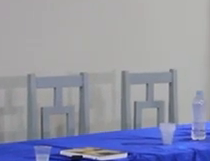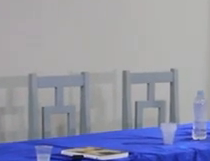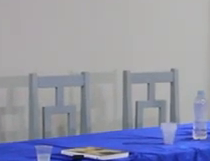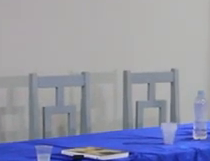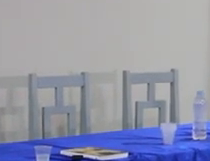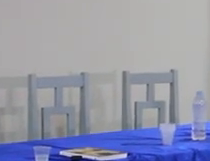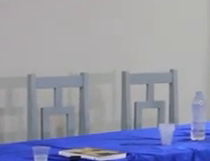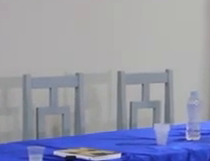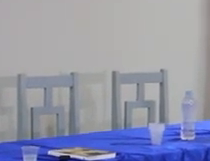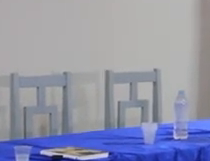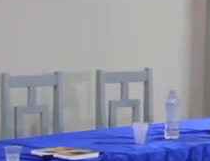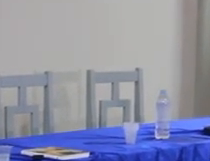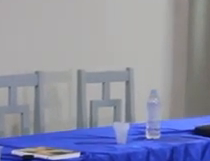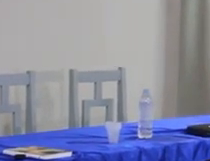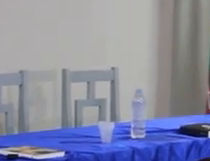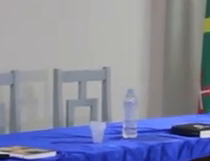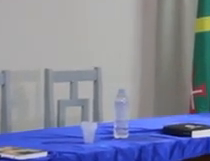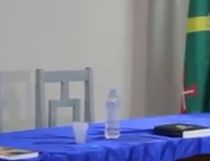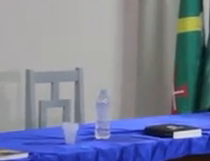E